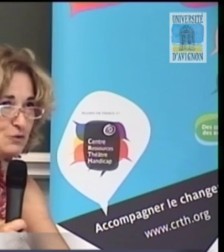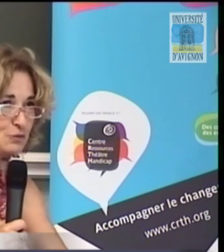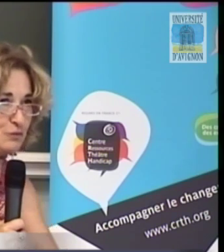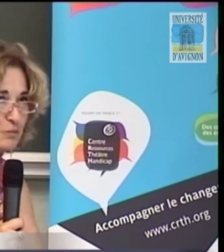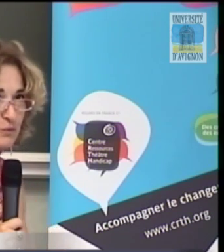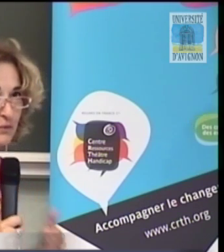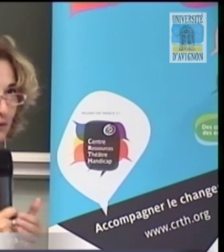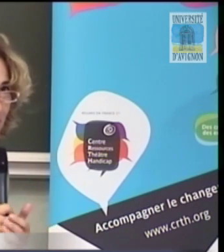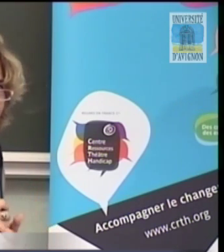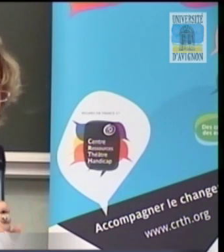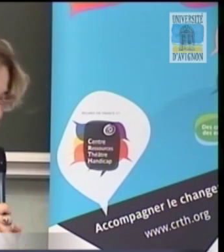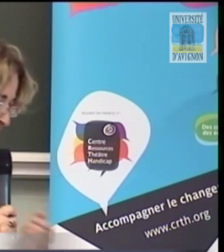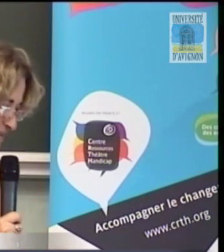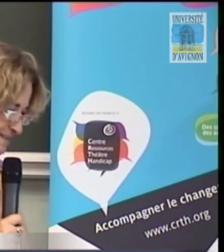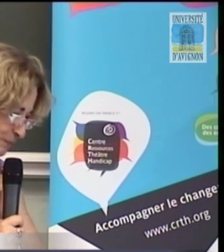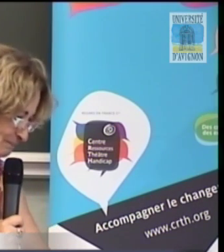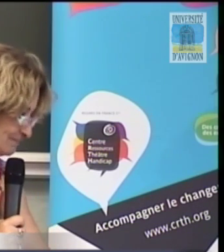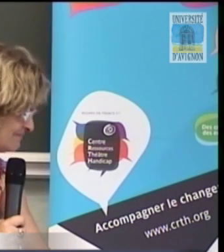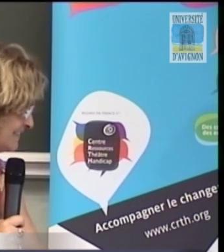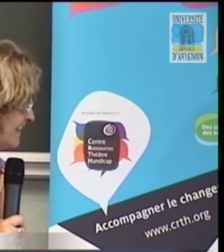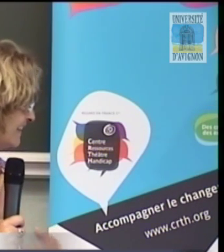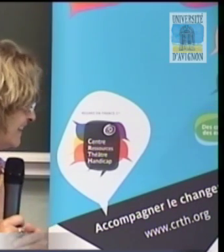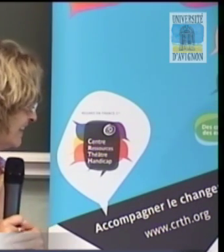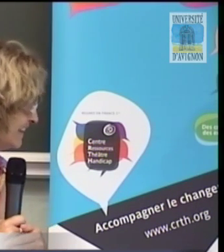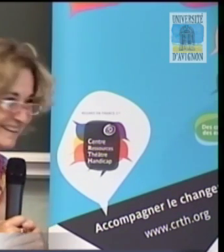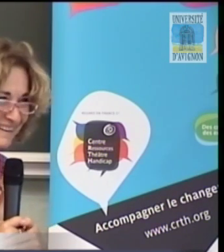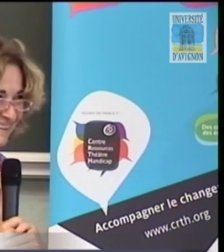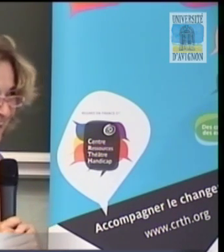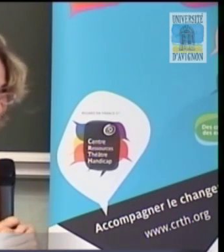C'est ce que je trouve le plus fascinant.